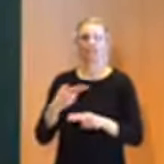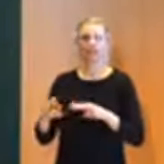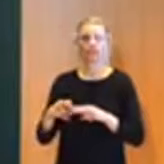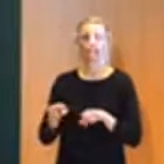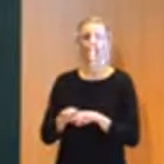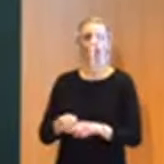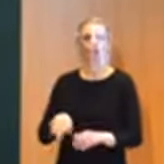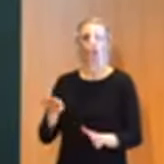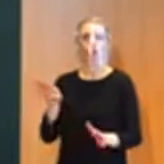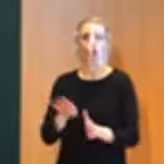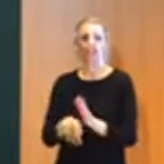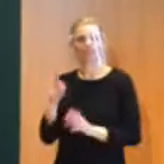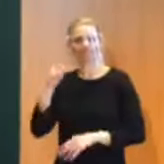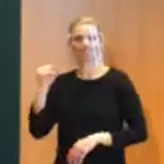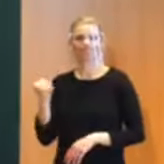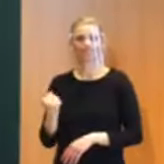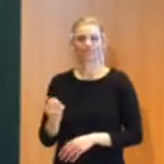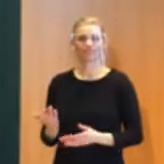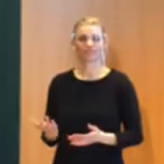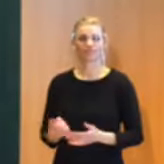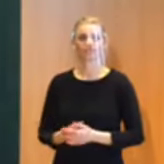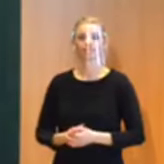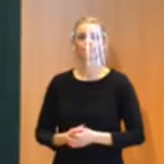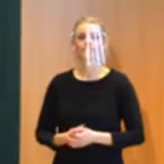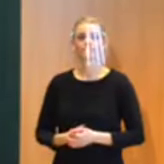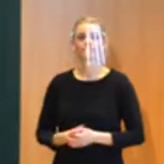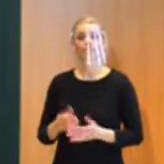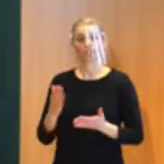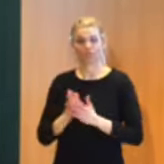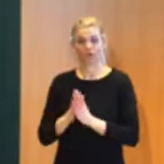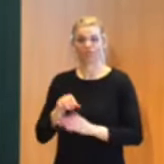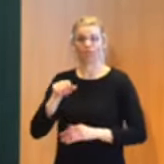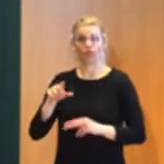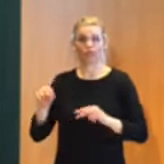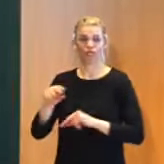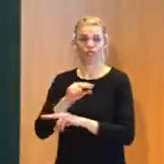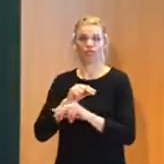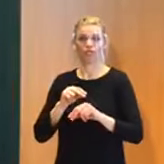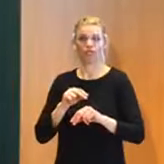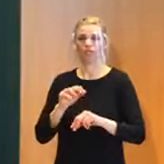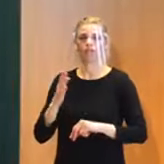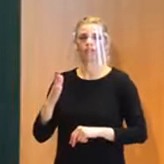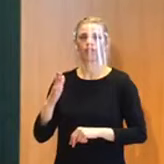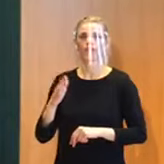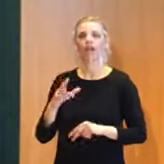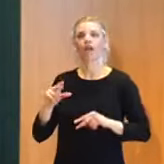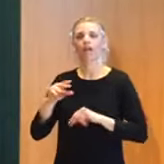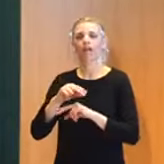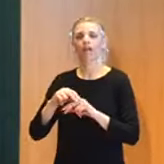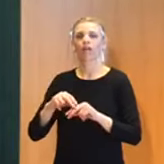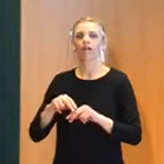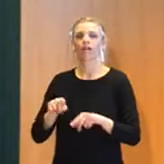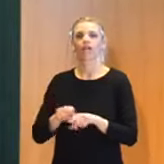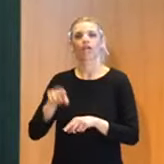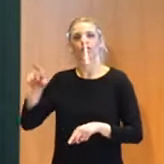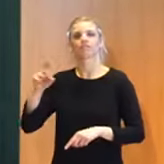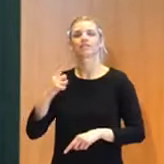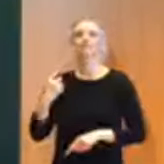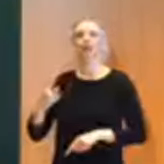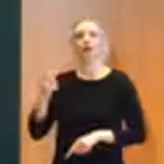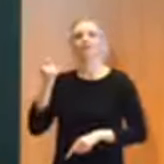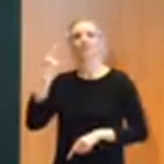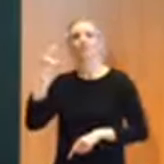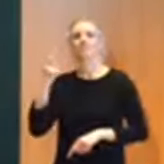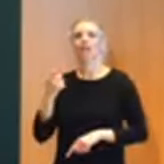lacné chytráctvo. Prosím vás pekne, bavme sa o tom. A nie o tom, že on si teraz zmyslí ľubovoľnú podmienku